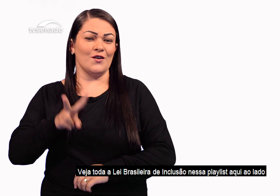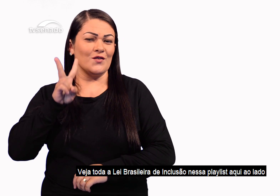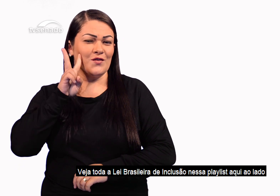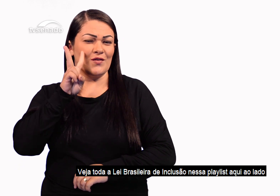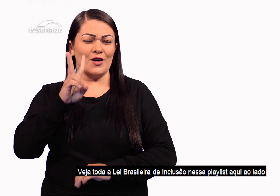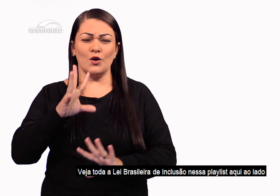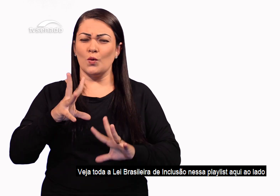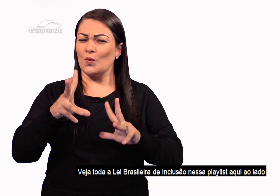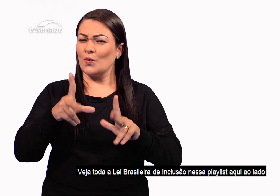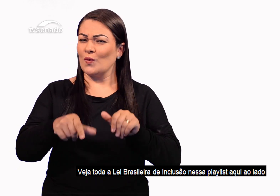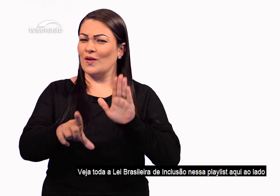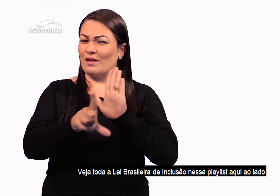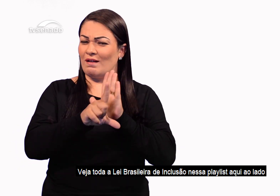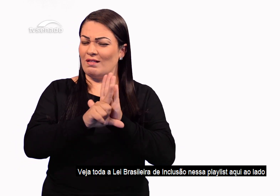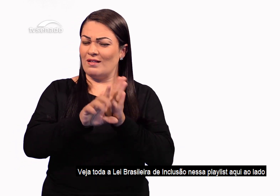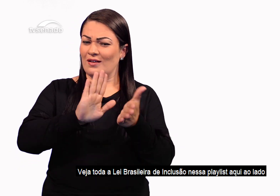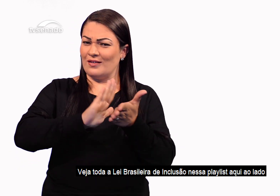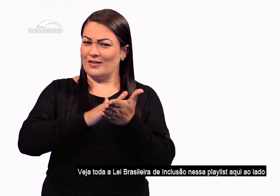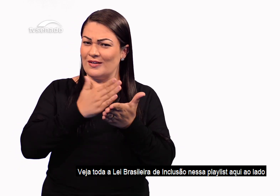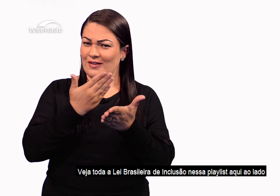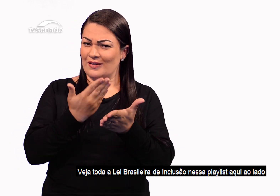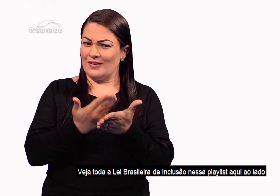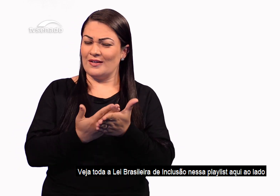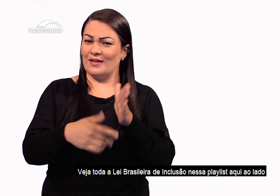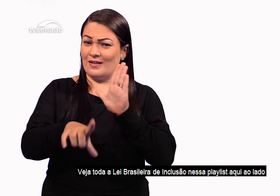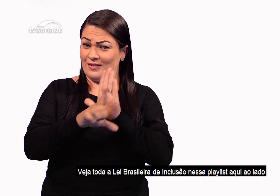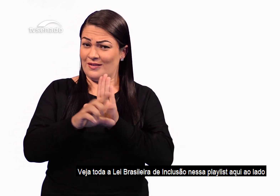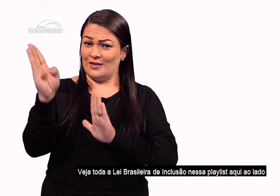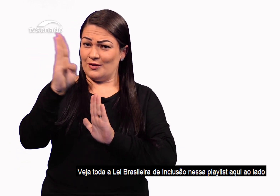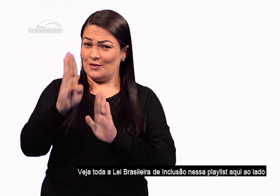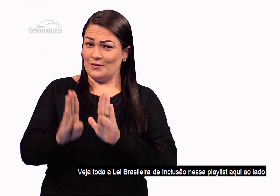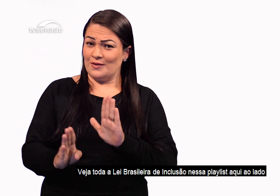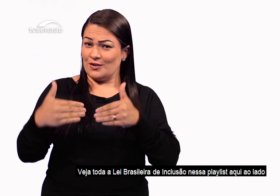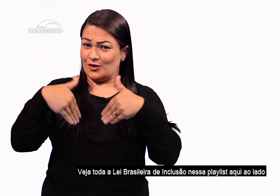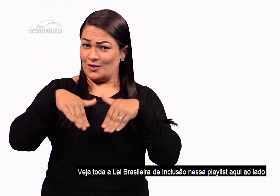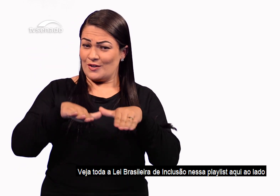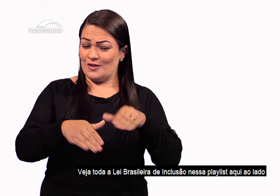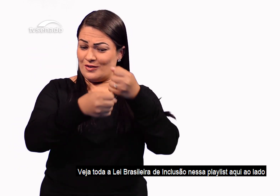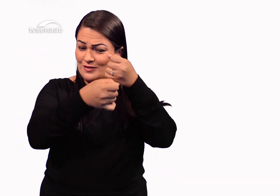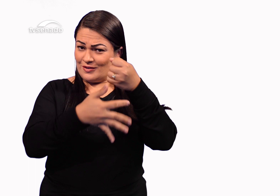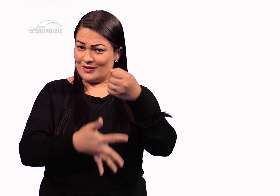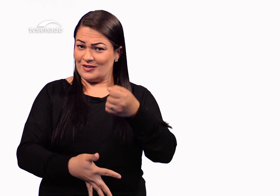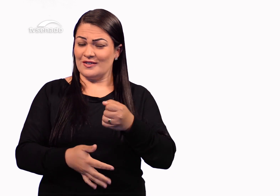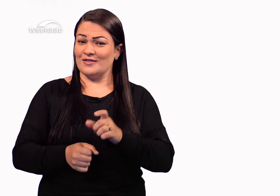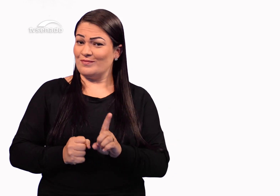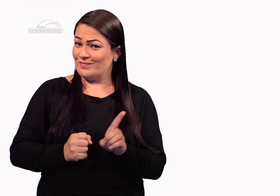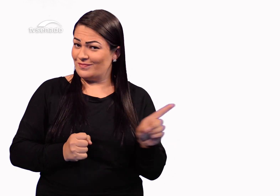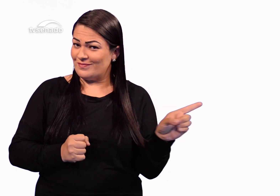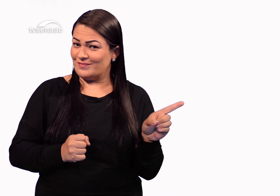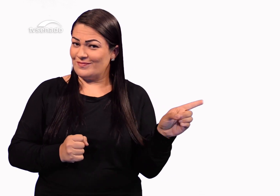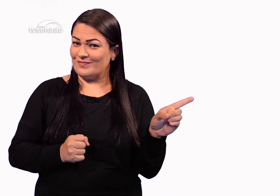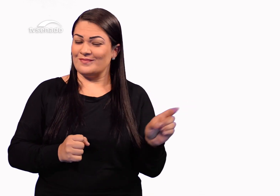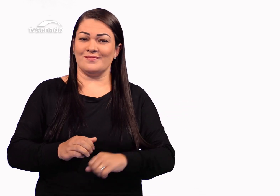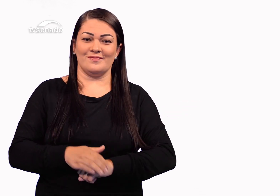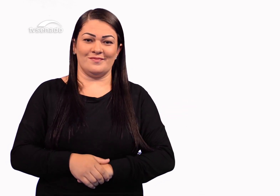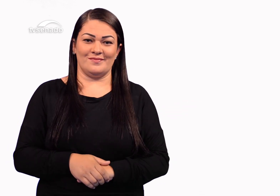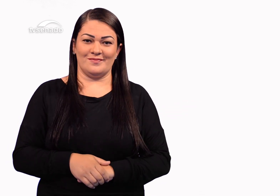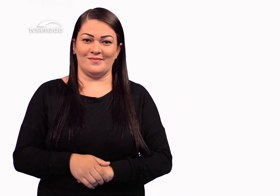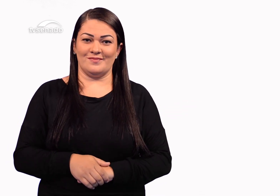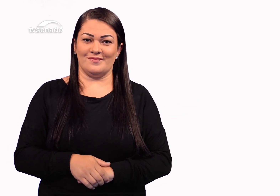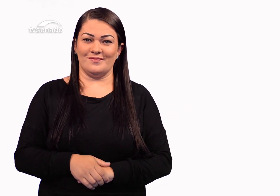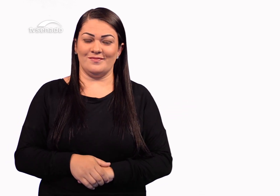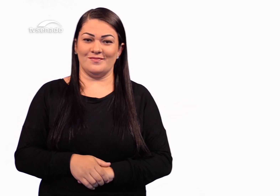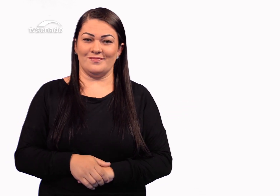Veja toda a lei brasileira de inclusão nessa playlist aqui ao ladoว Ana Asseguros